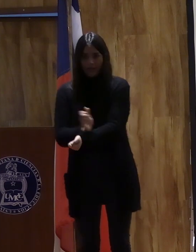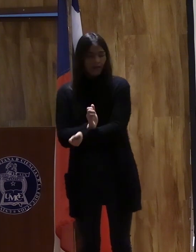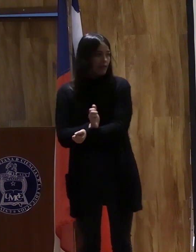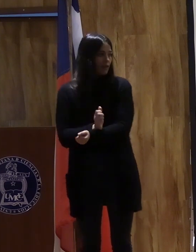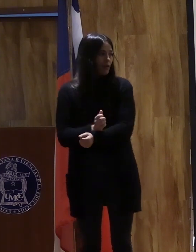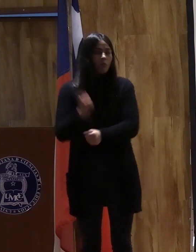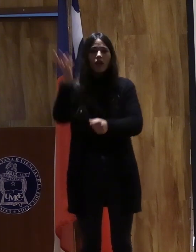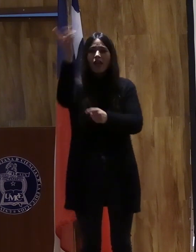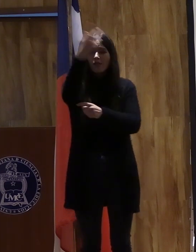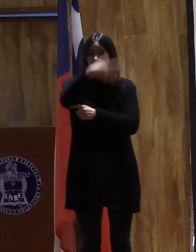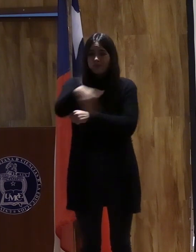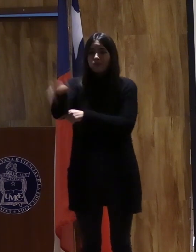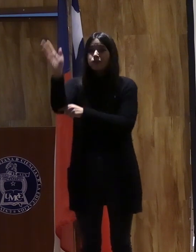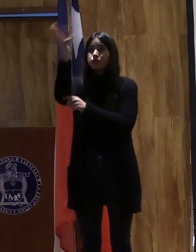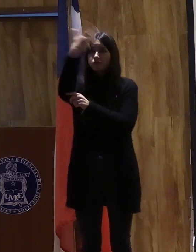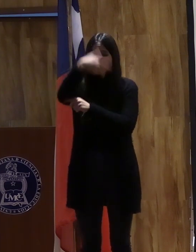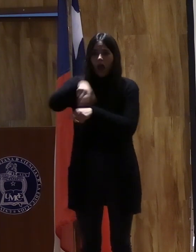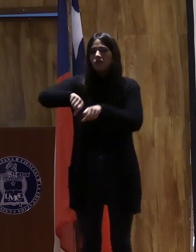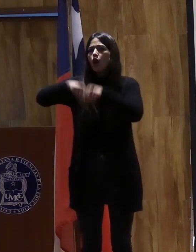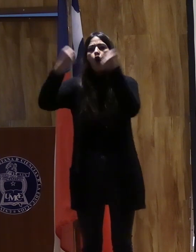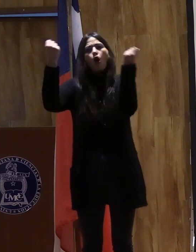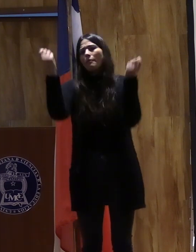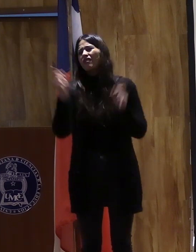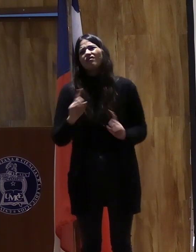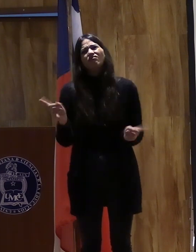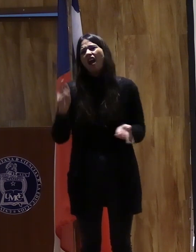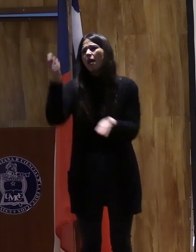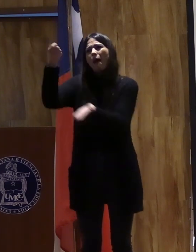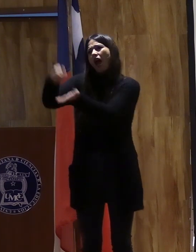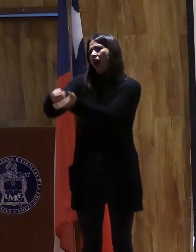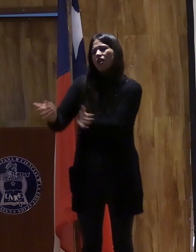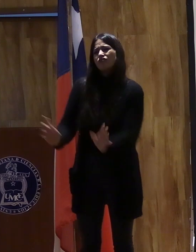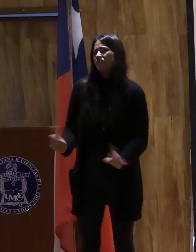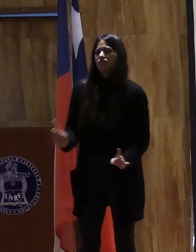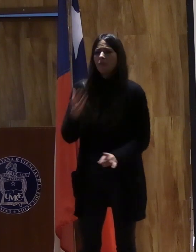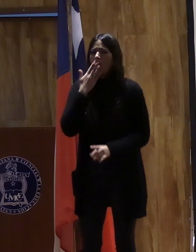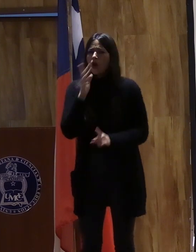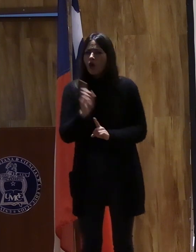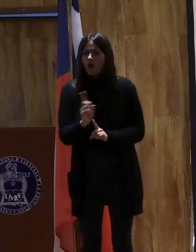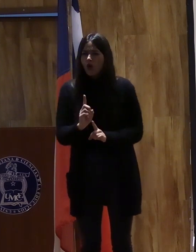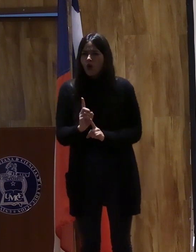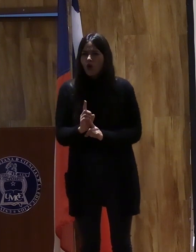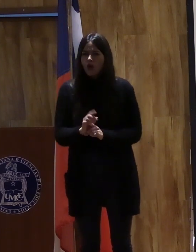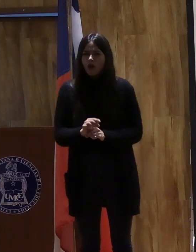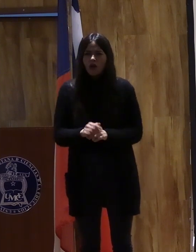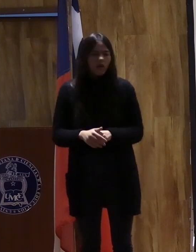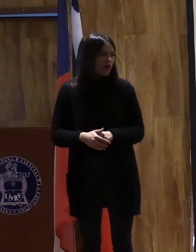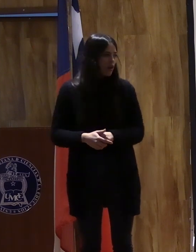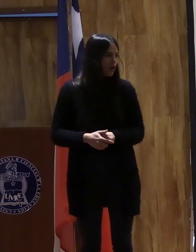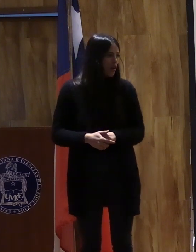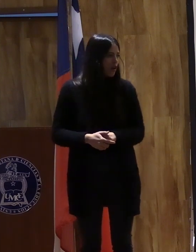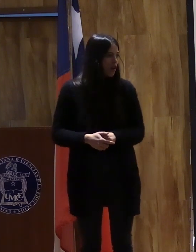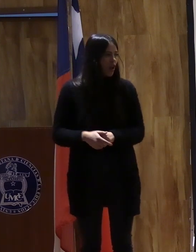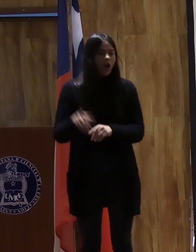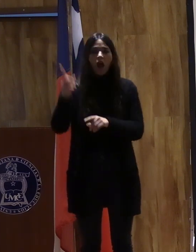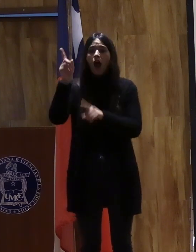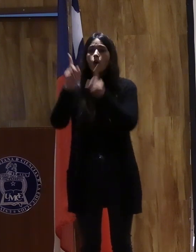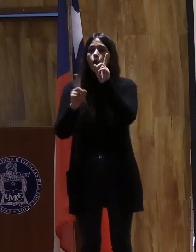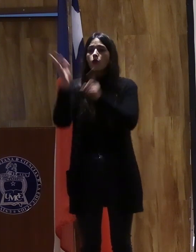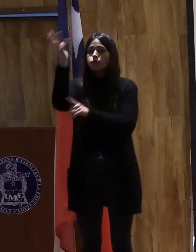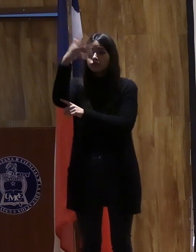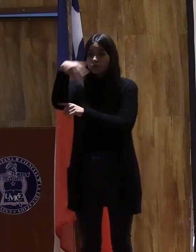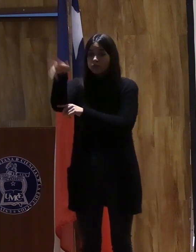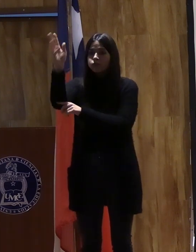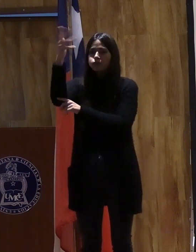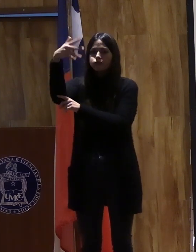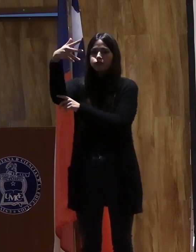vuelo rompen eso, entonces no, y hay que pararlas. Y habían varios que estaban detenidos. Sí, no, es que aquí no